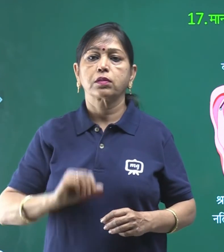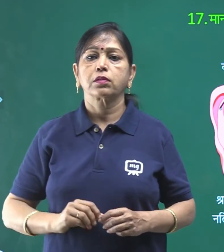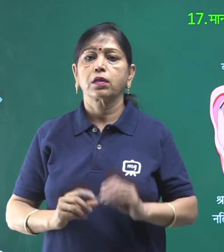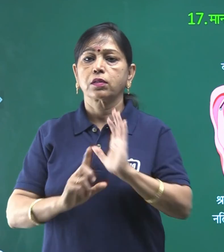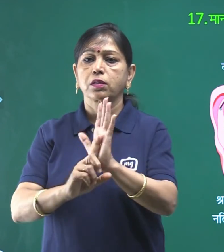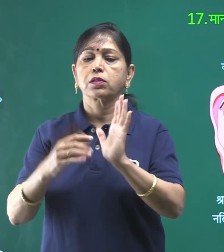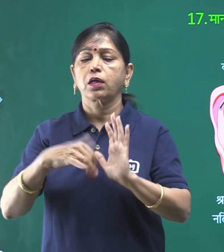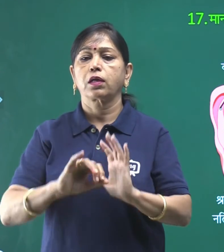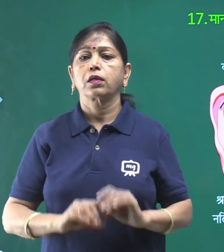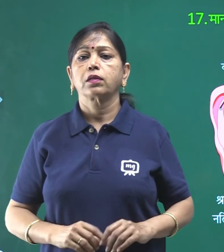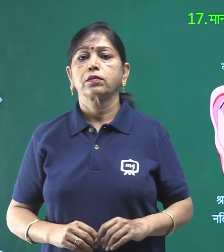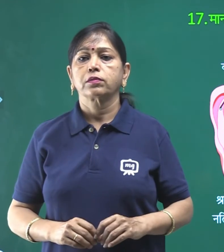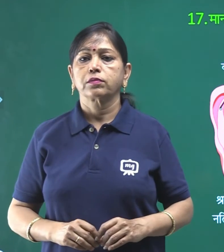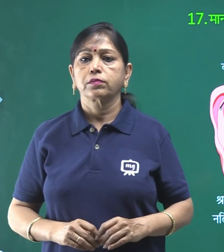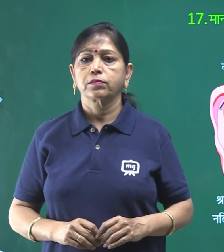दर्शाई गई है,